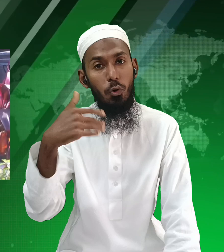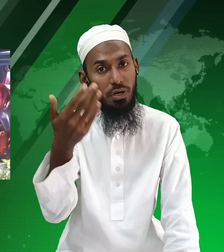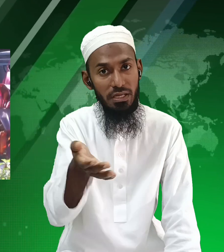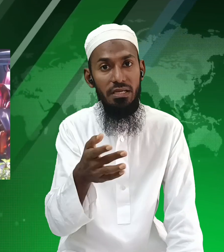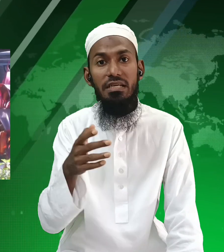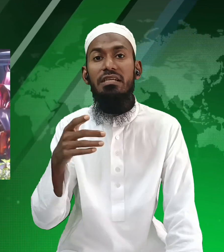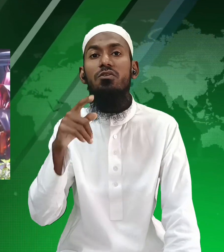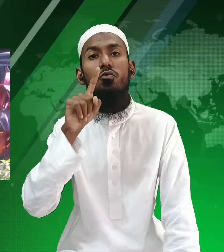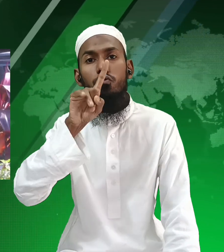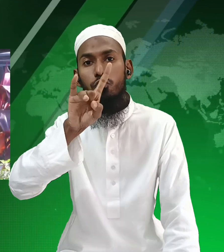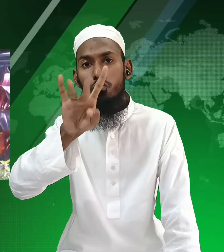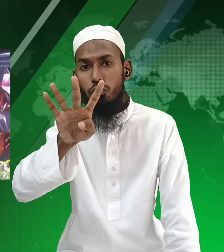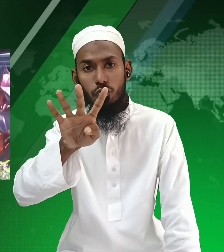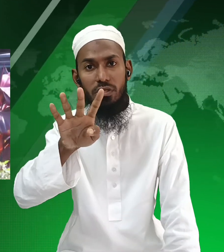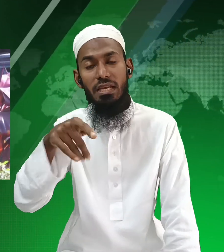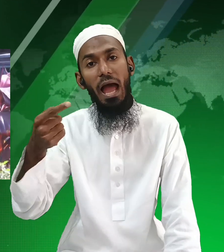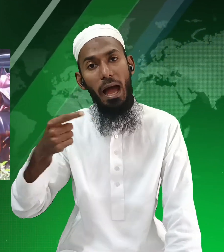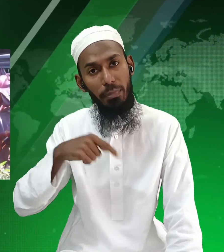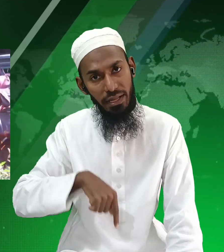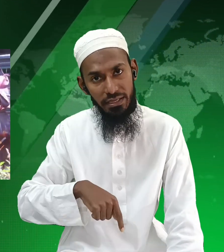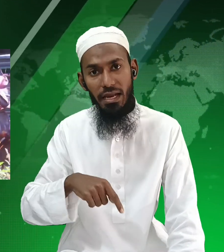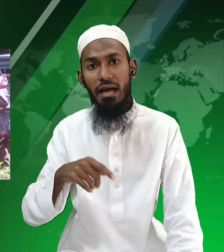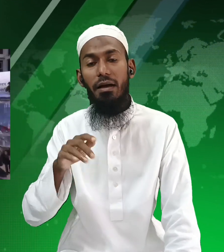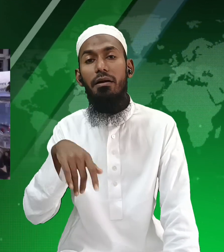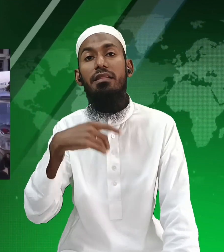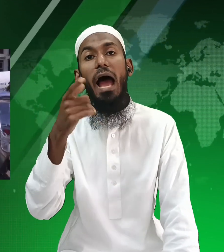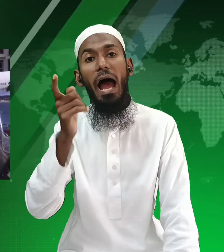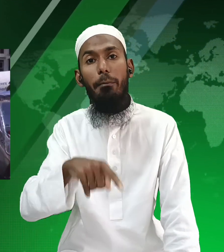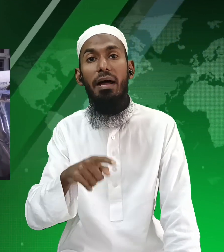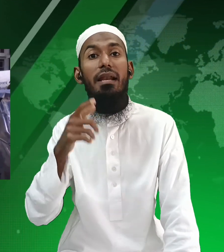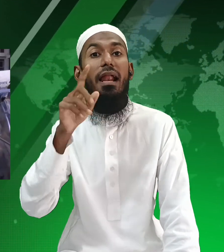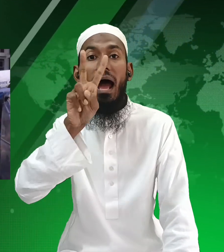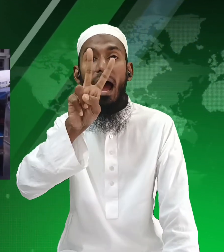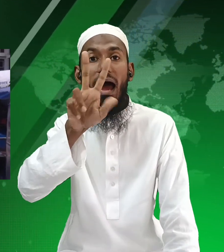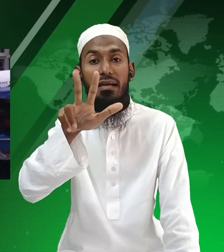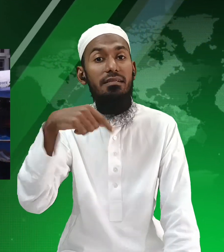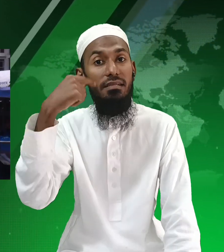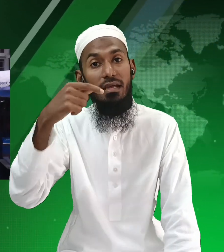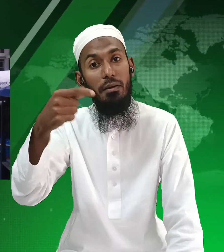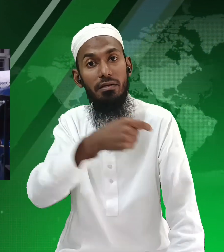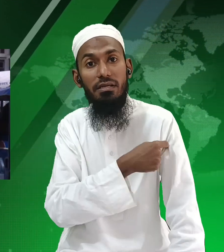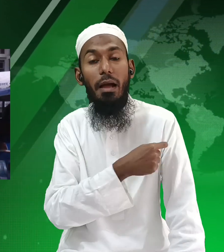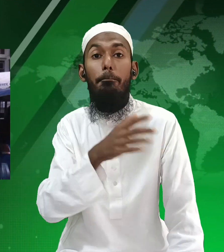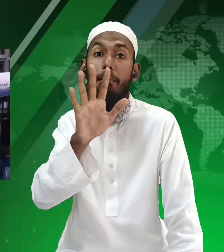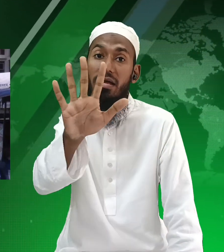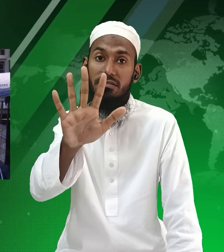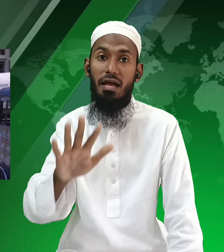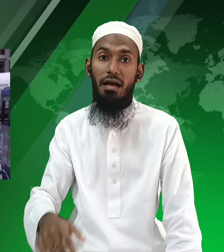নিতে হয়। সঞ্জয় কর্মকার, অভিজিৎ, সময় সংবাদ, মাদারীপুর।